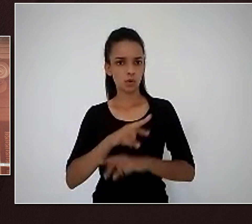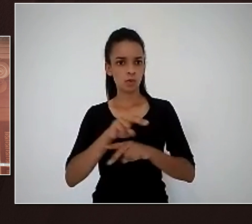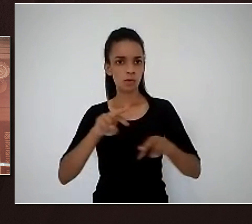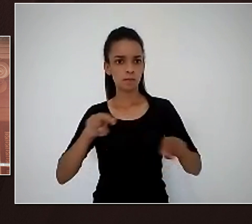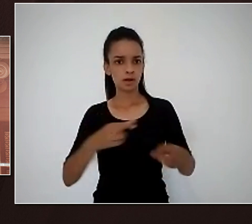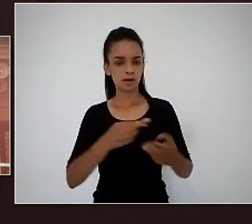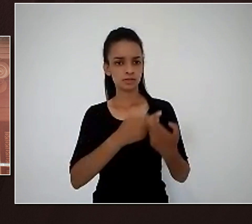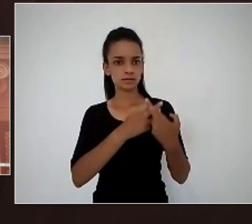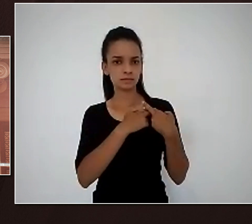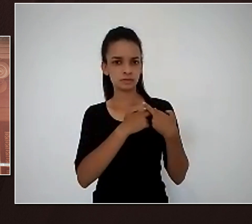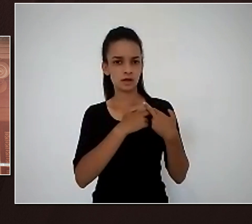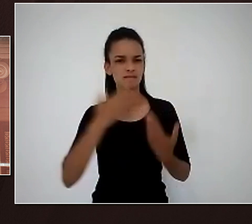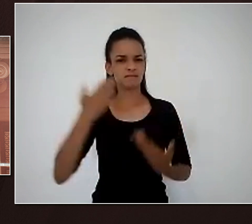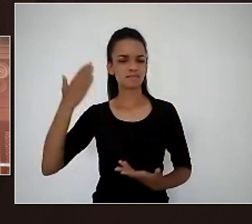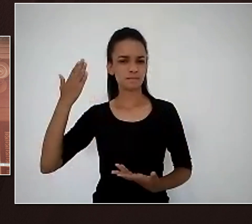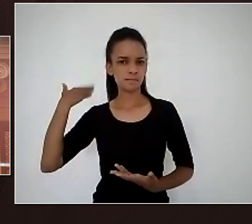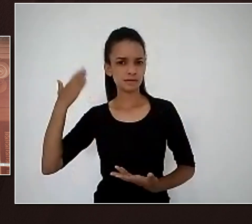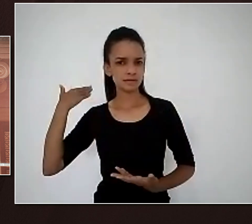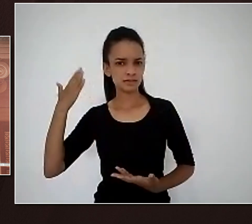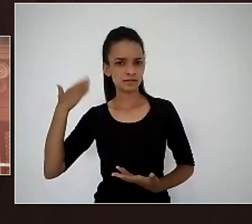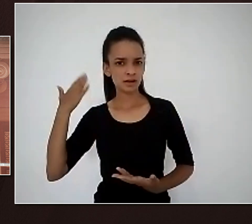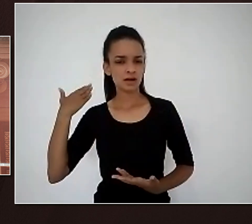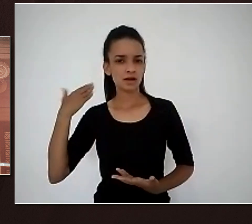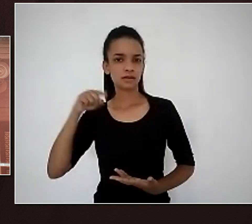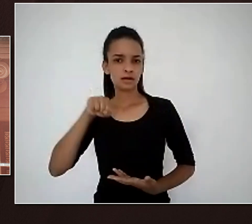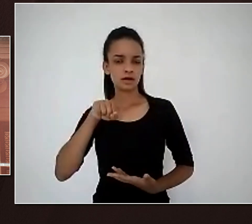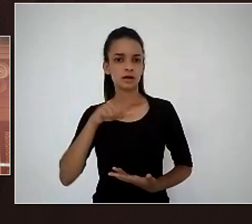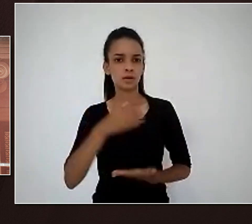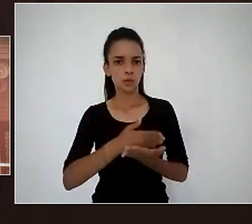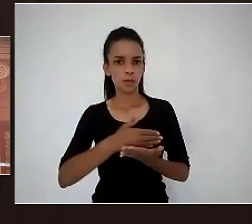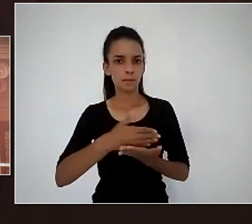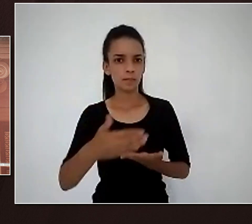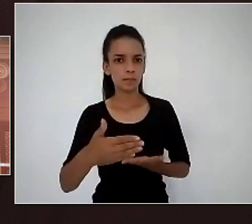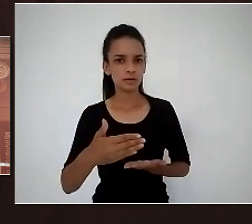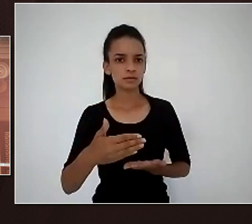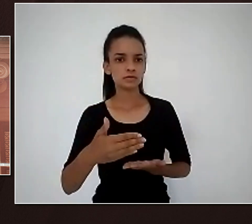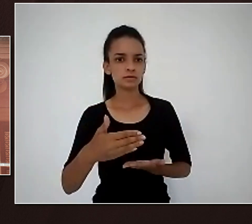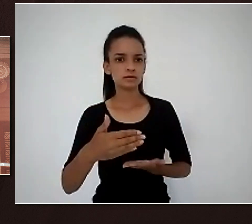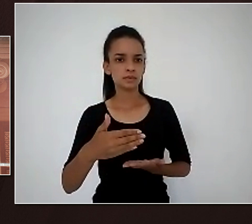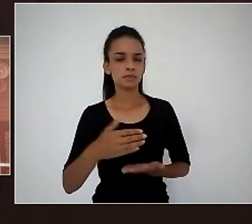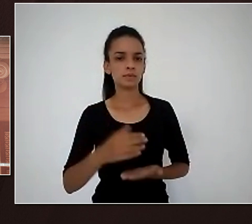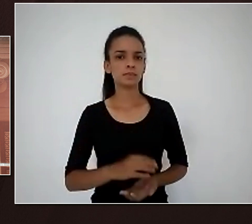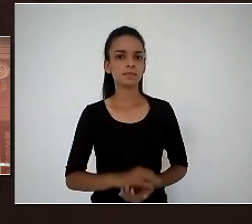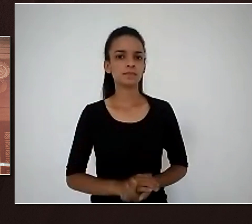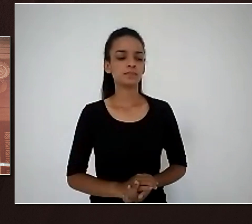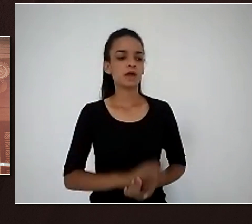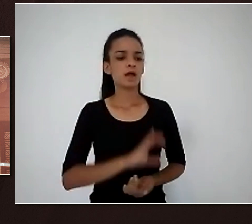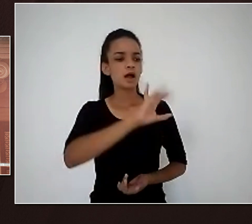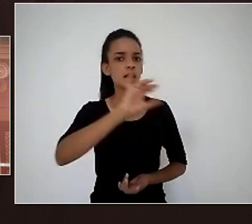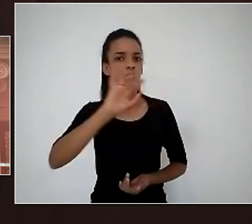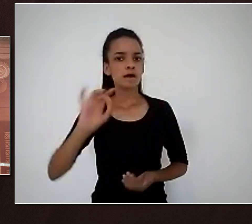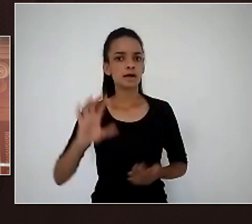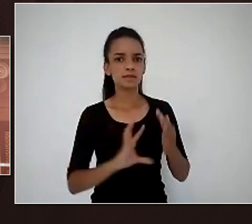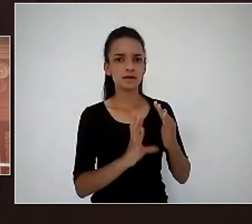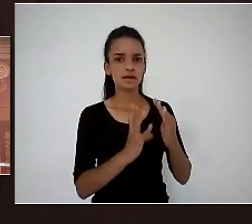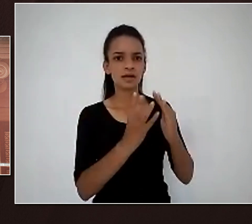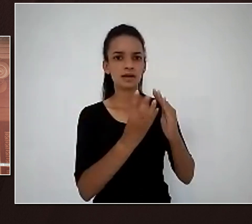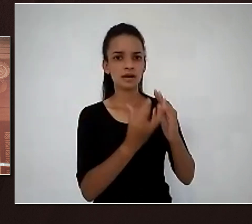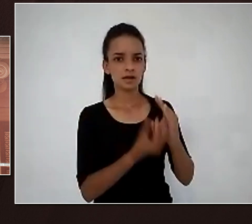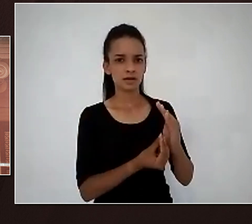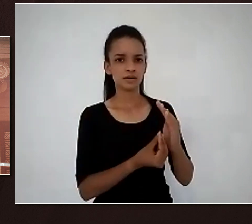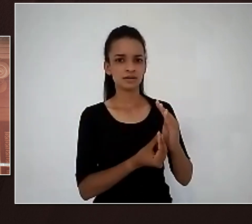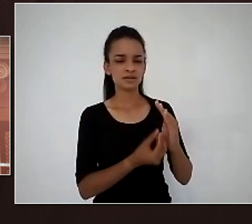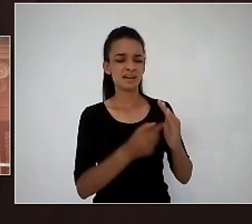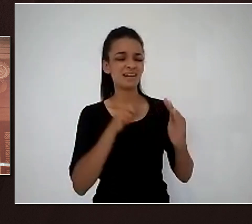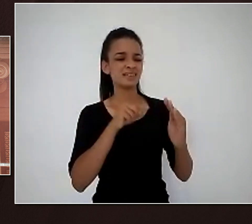em que esse livro foi escrito, os ofícios nas igrejas haviam se deteriorado por